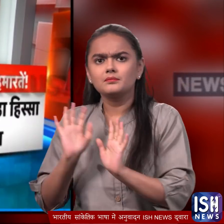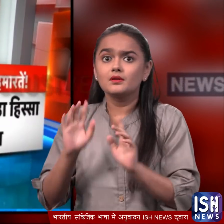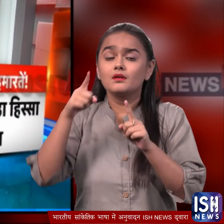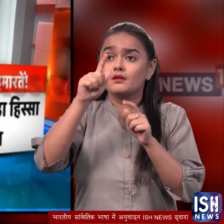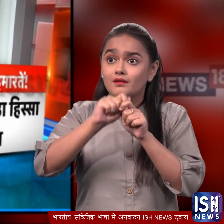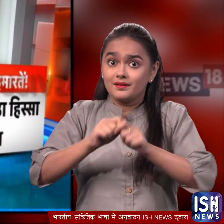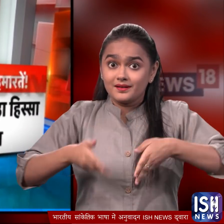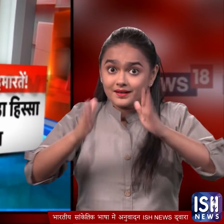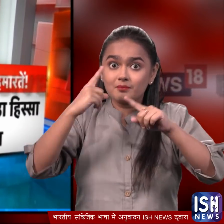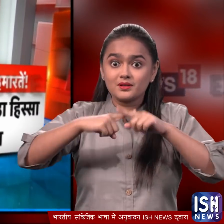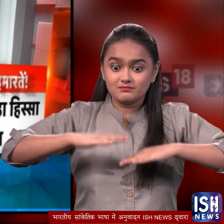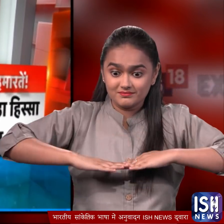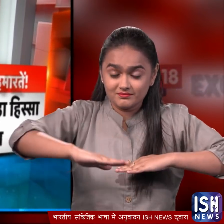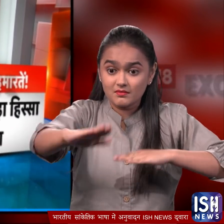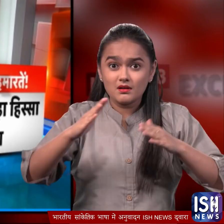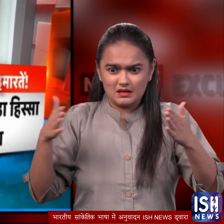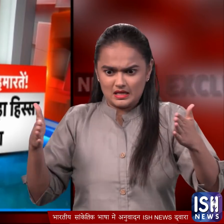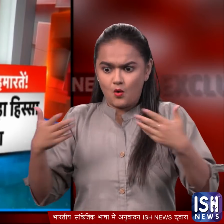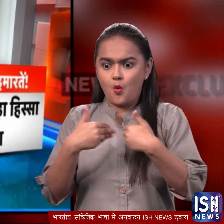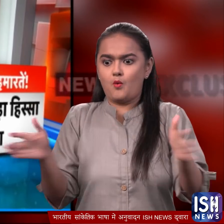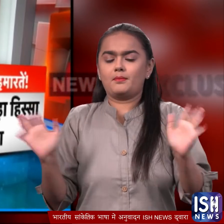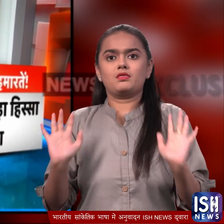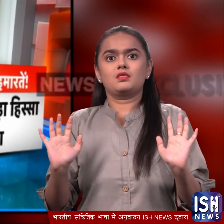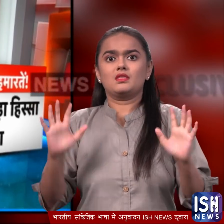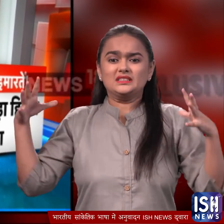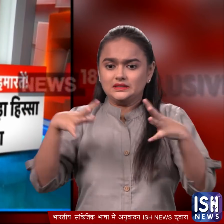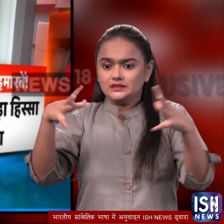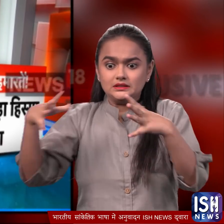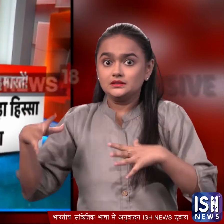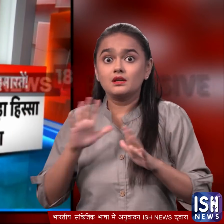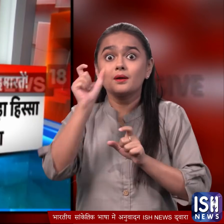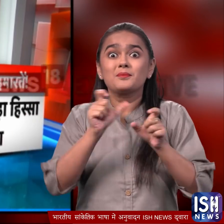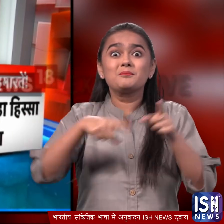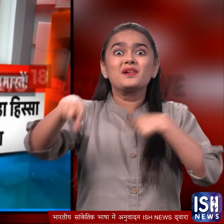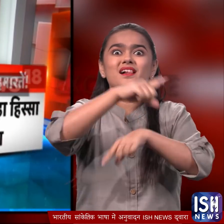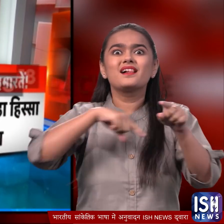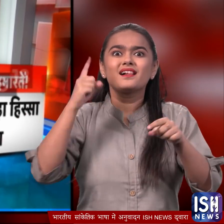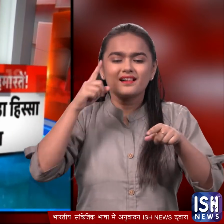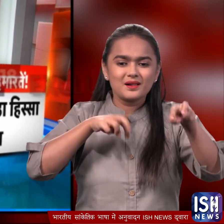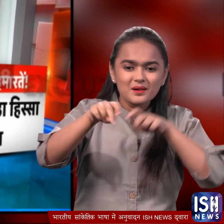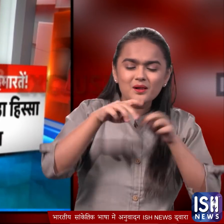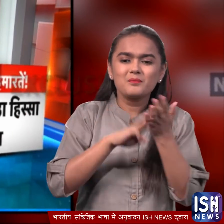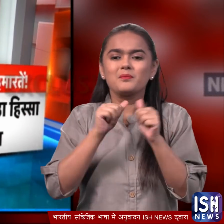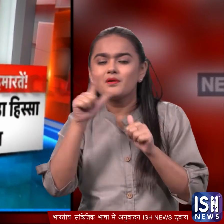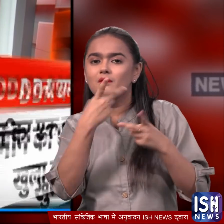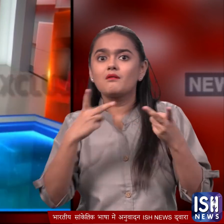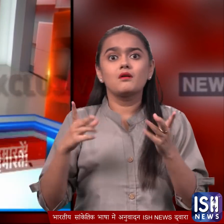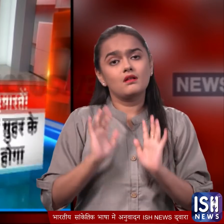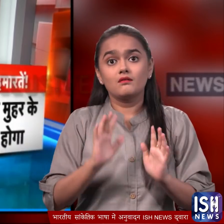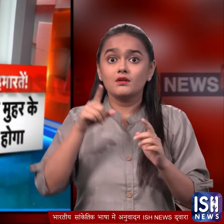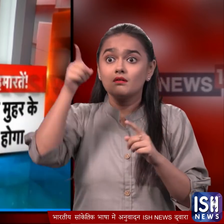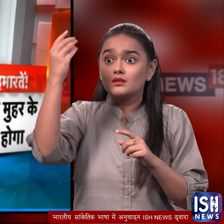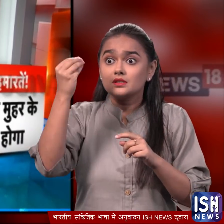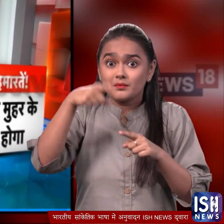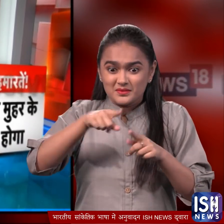इमारतें बनेंगी वहां जमीन का एक बड़ा हिस्सा खुला रहेगा, जहां पर लोगों के लिए पब्लिक प्लाजा बनेंगे। ये सारे बदलाव